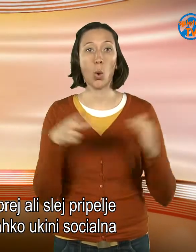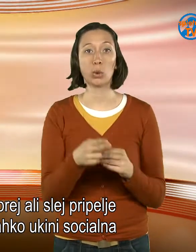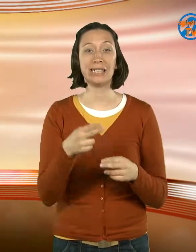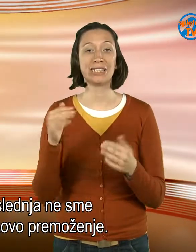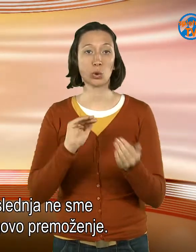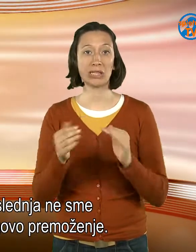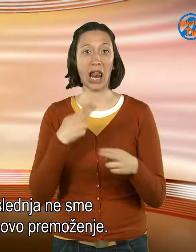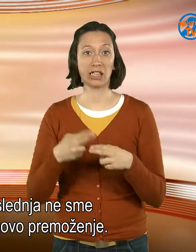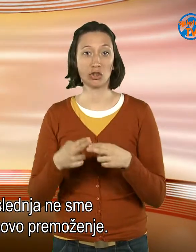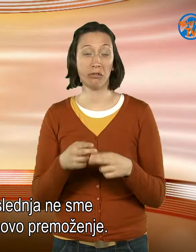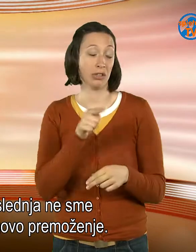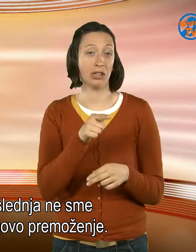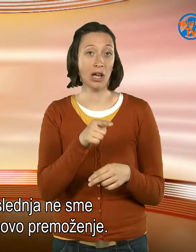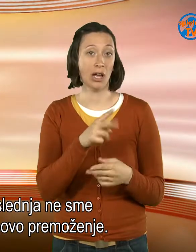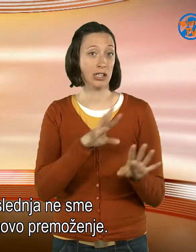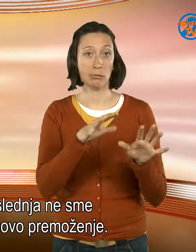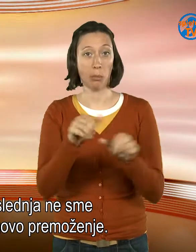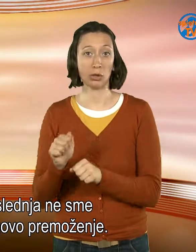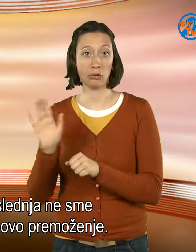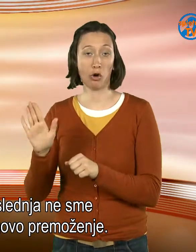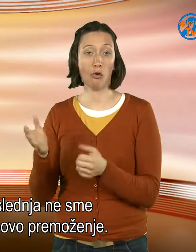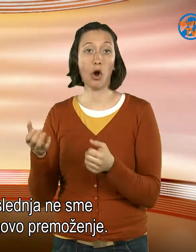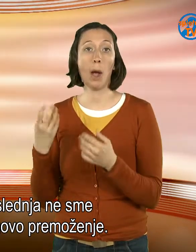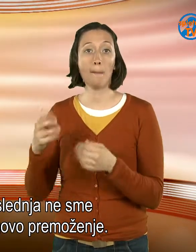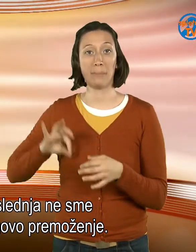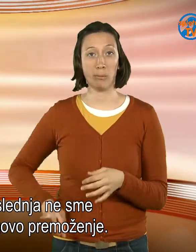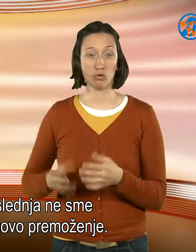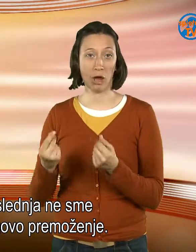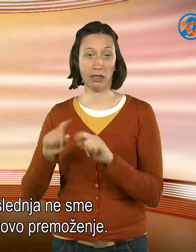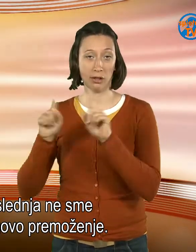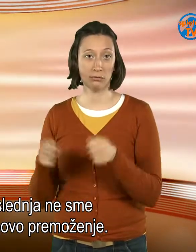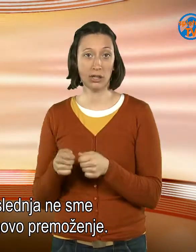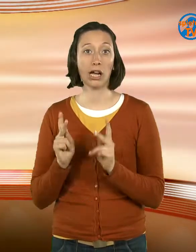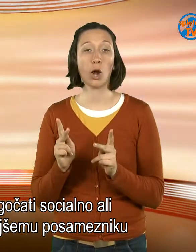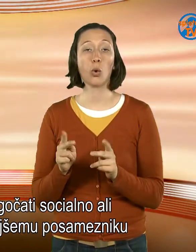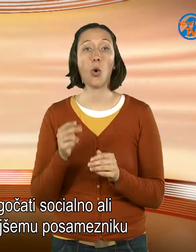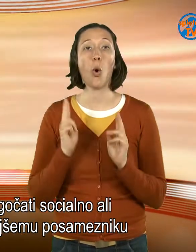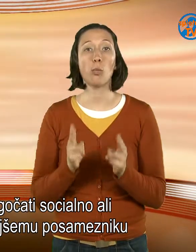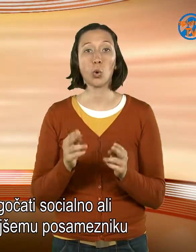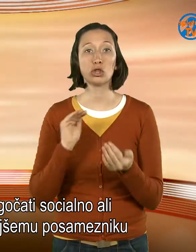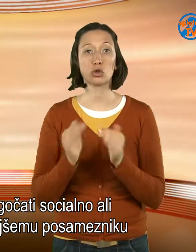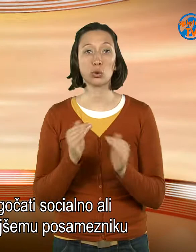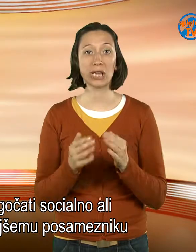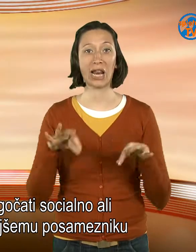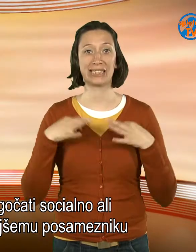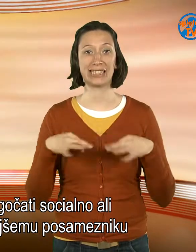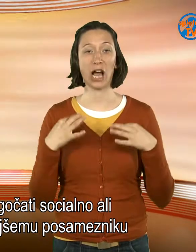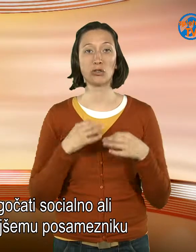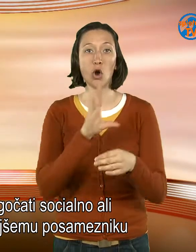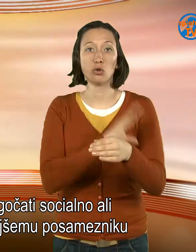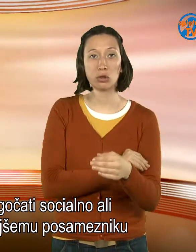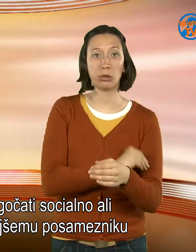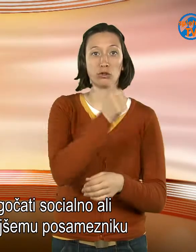ukini socialna država, saj slednja ne sme posegati v njegovo premoženje. Kako torej omogočati socialno ali